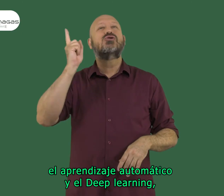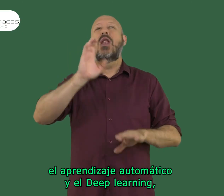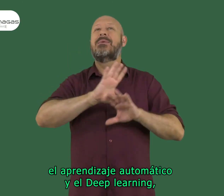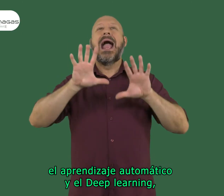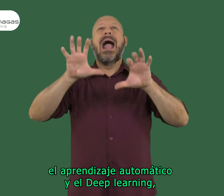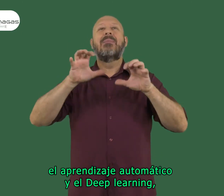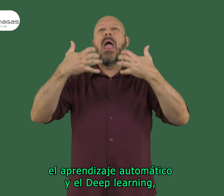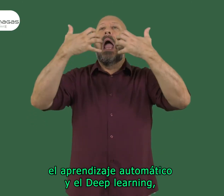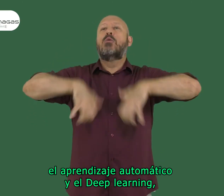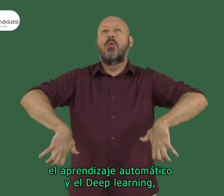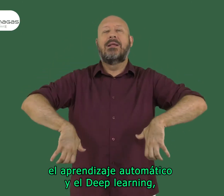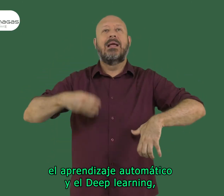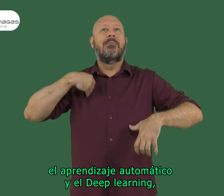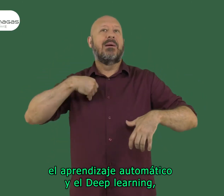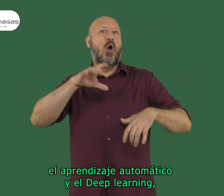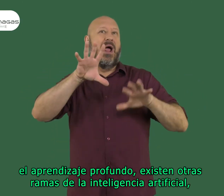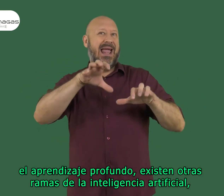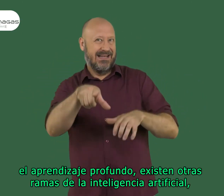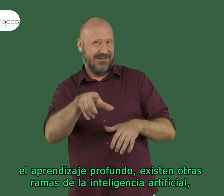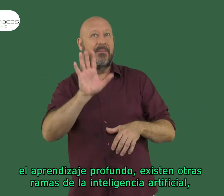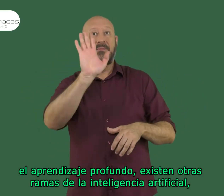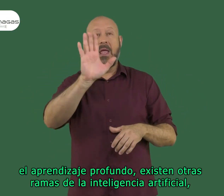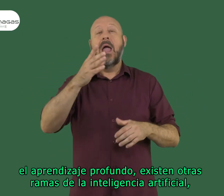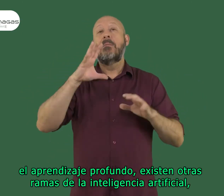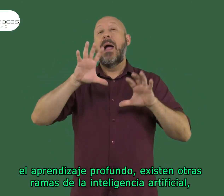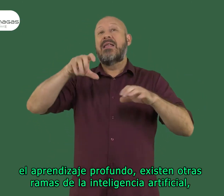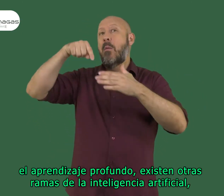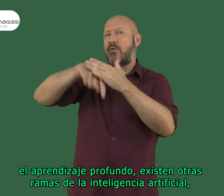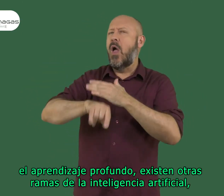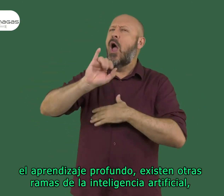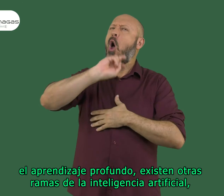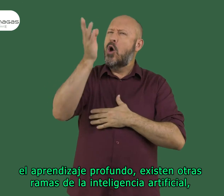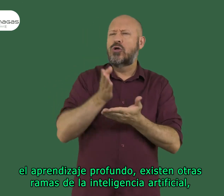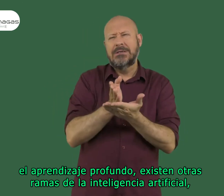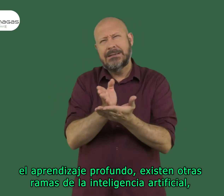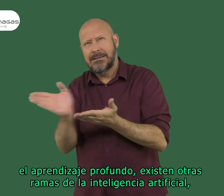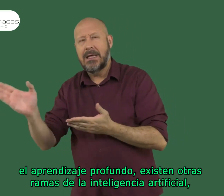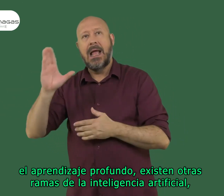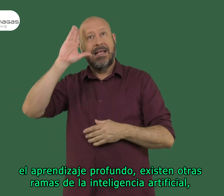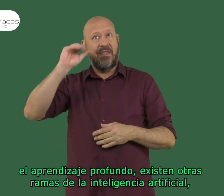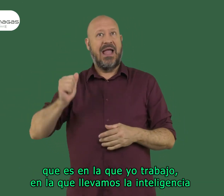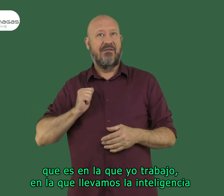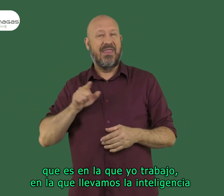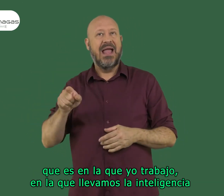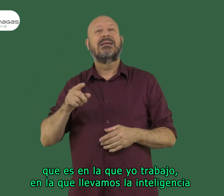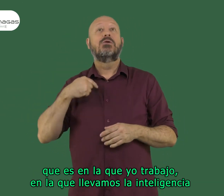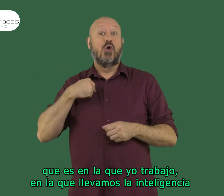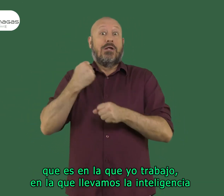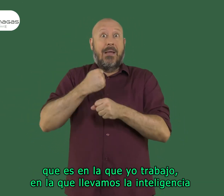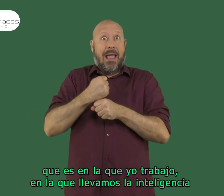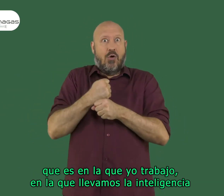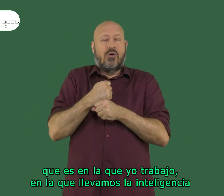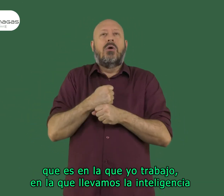el aprendizaje automático y el deep learning y el aprendizaje profundo. Existe otra rama de la inteligencia artificial que es en la que